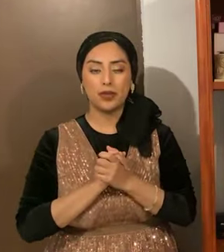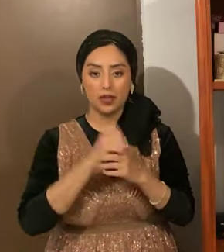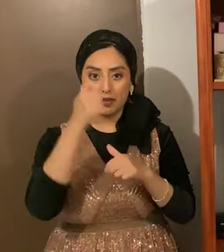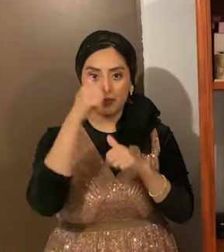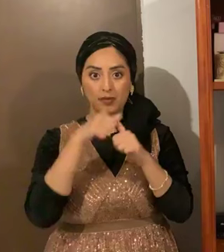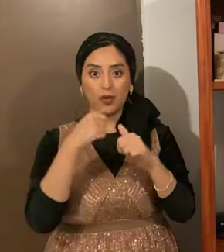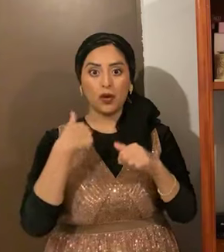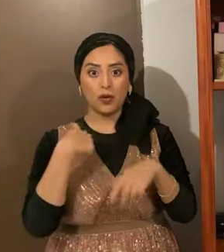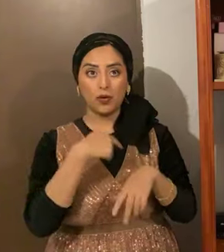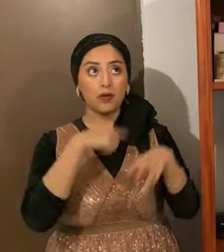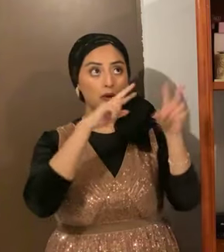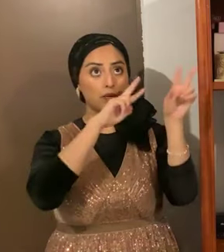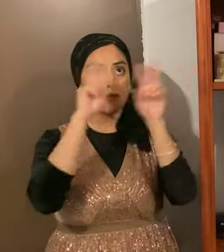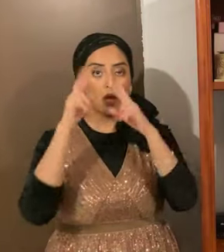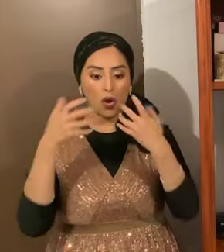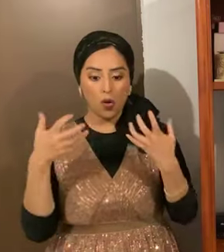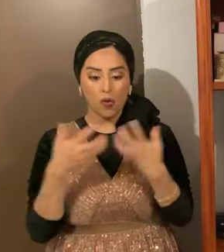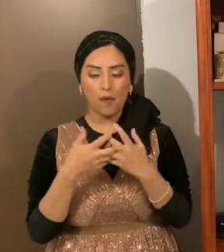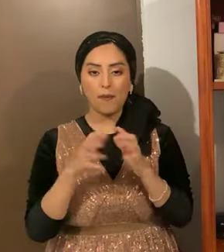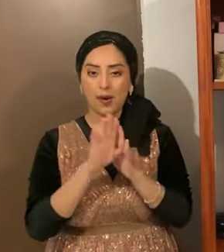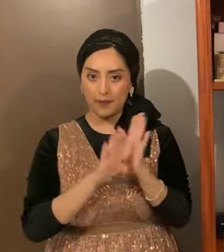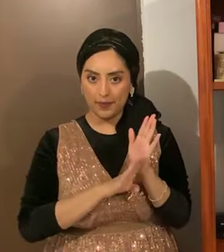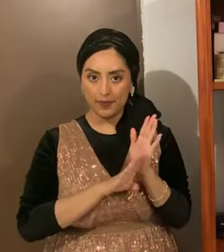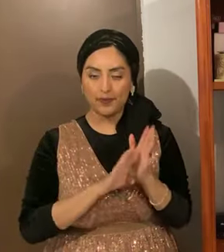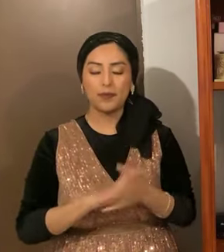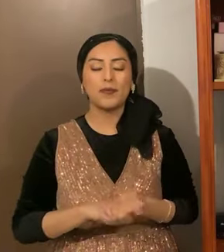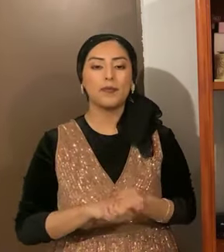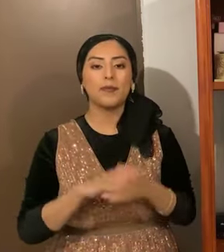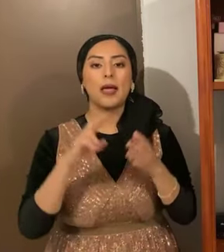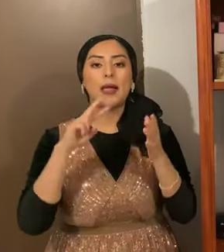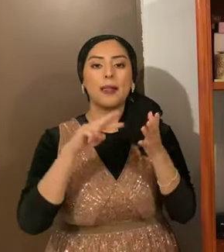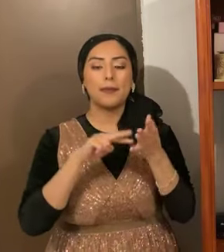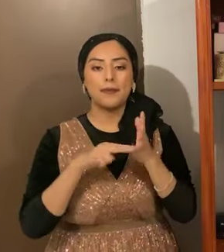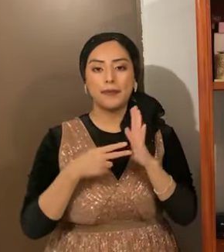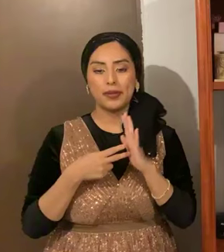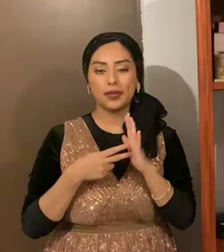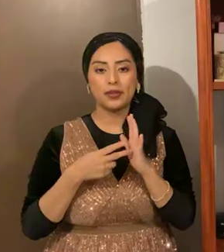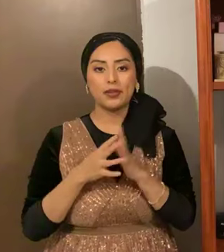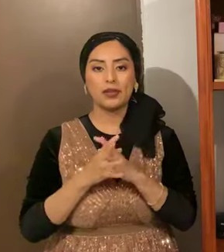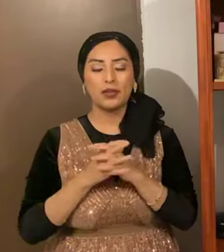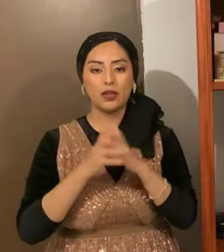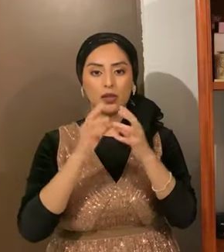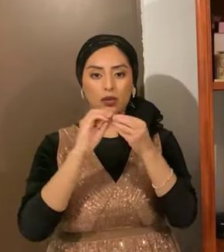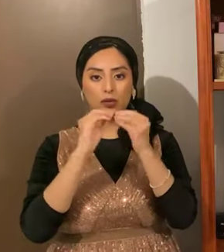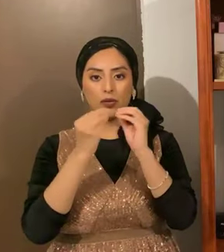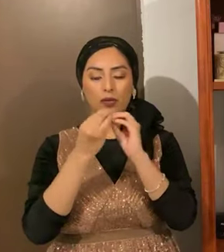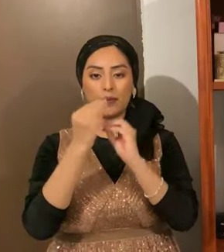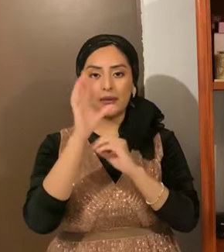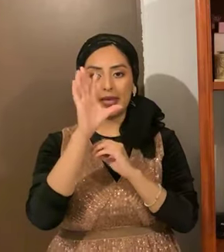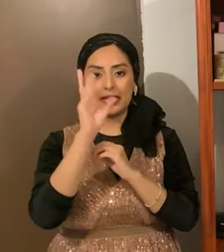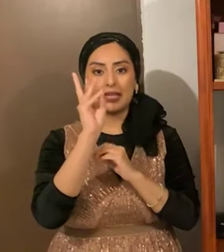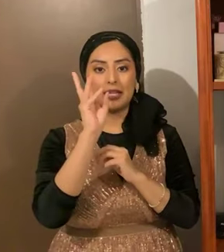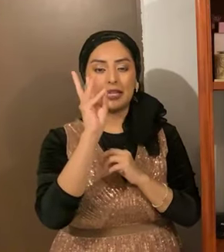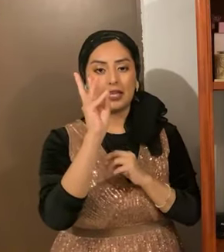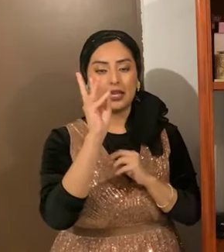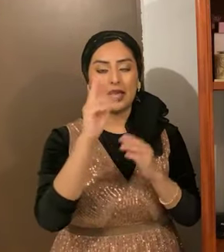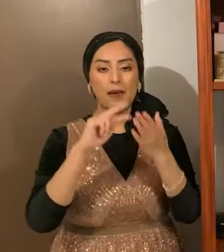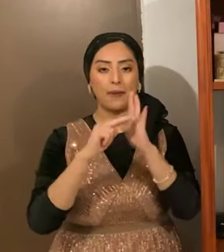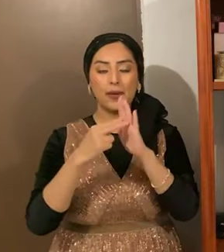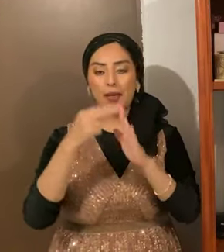vuelvo a explicar, ¿verdad? Significa, el número 6 es el número del